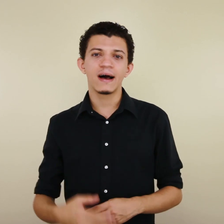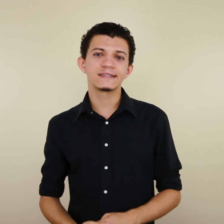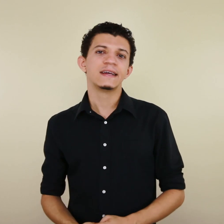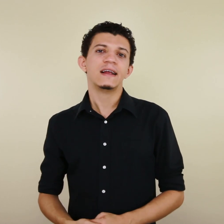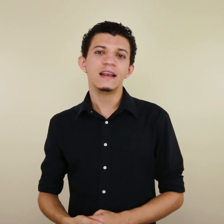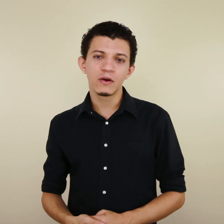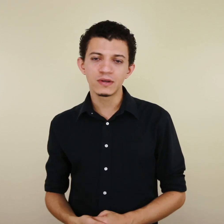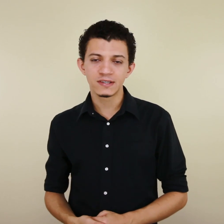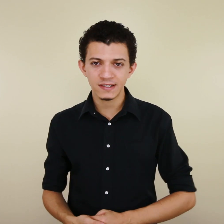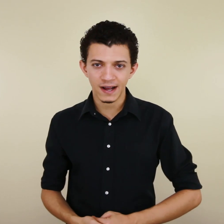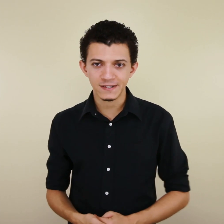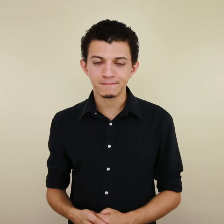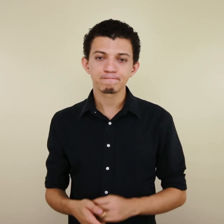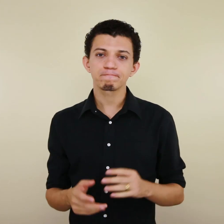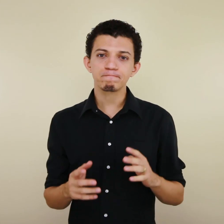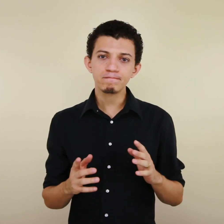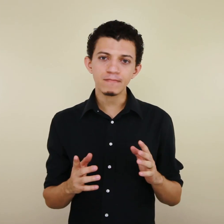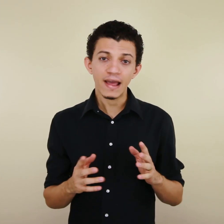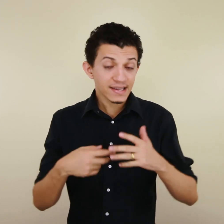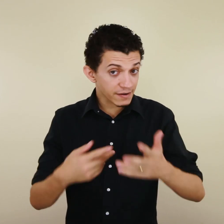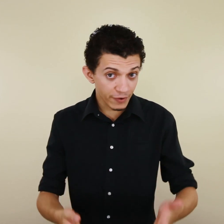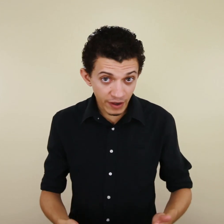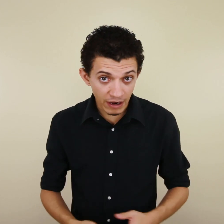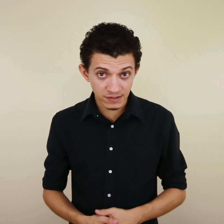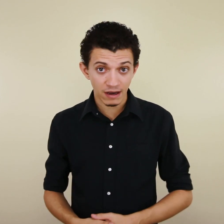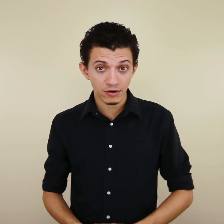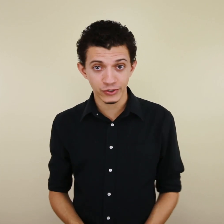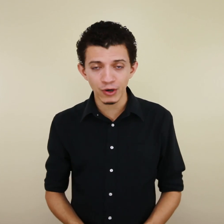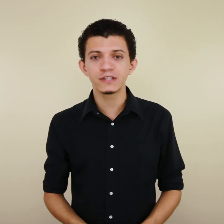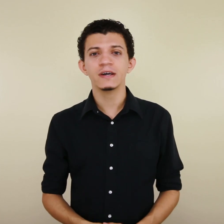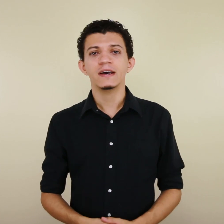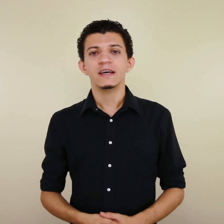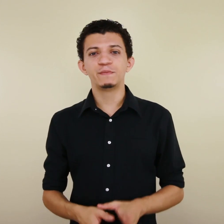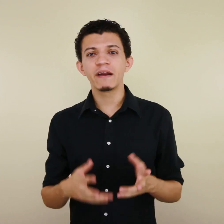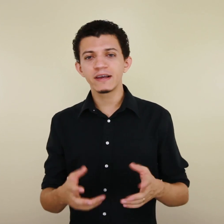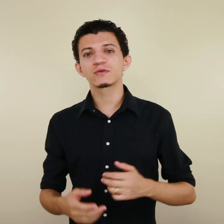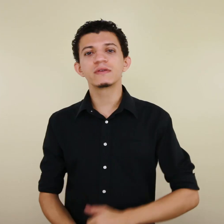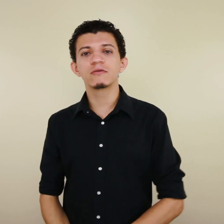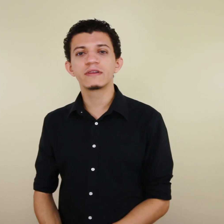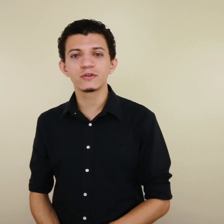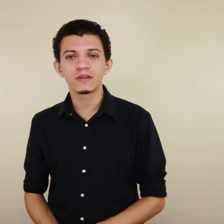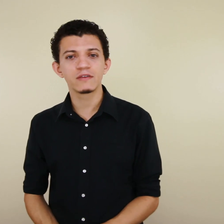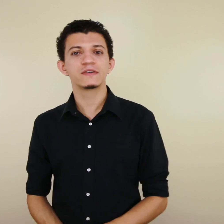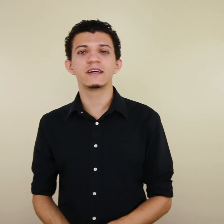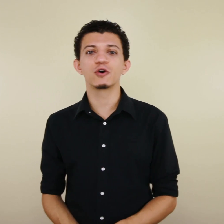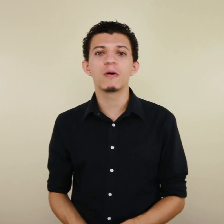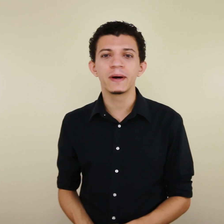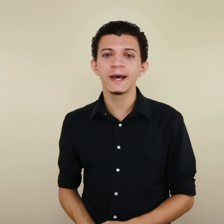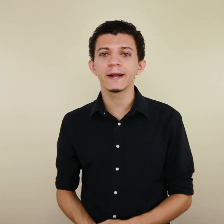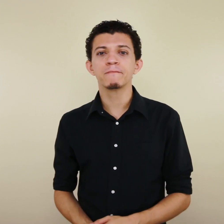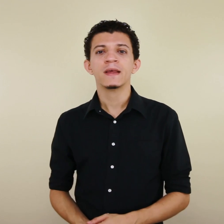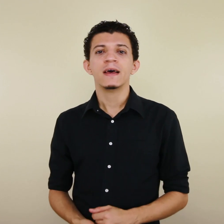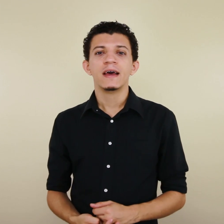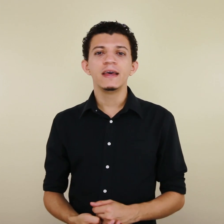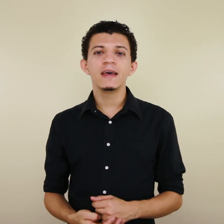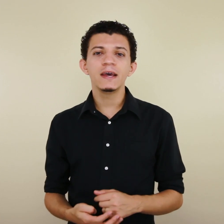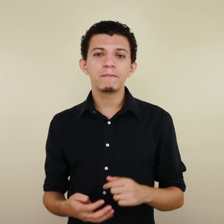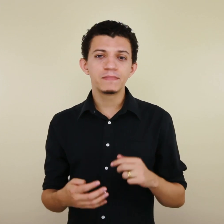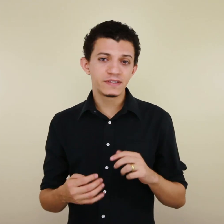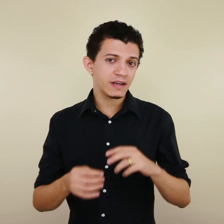às línguas de sinais. Essa foi a nossa aula de hoje. Espero que esse conteúdo tenha ajudado você de alguma maneira. E se